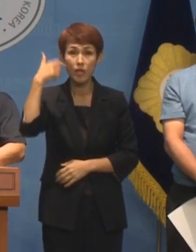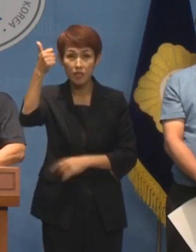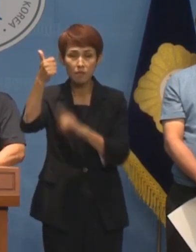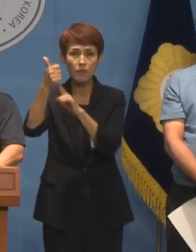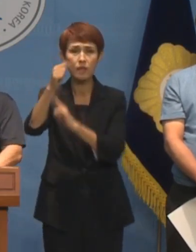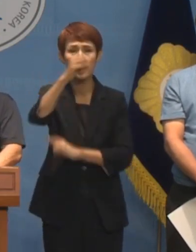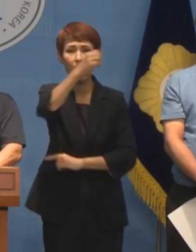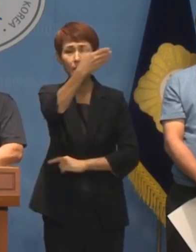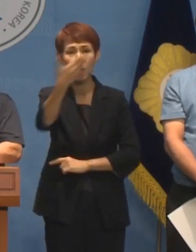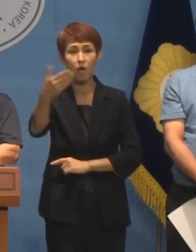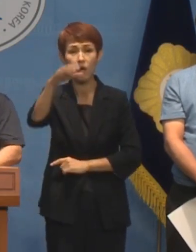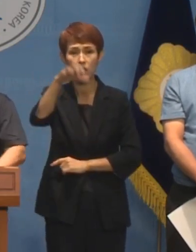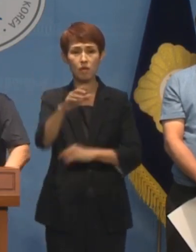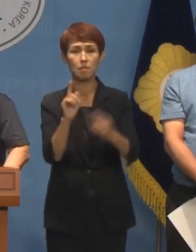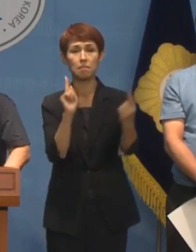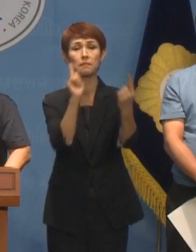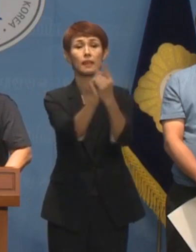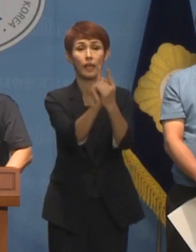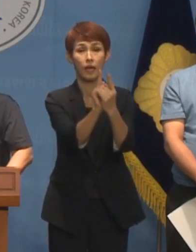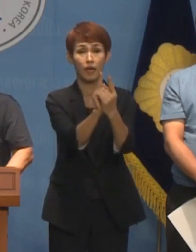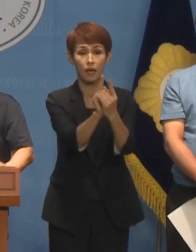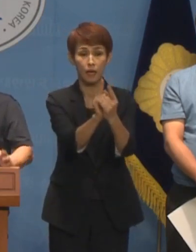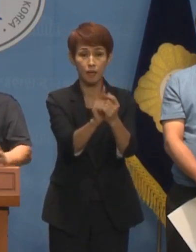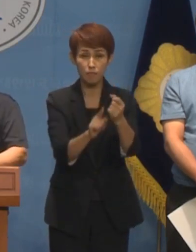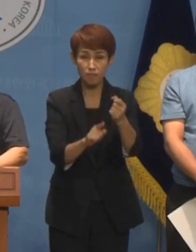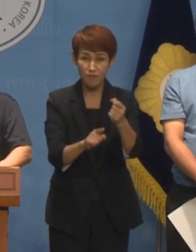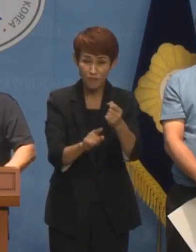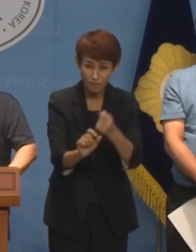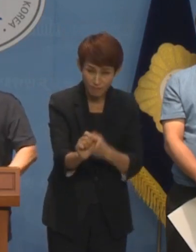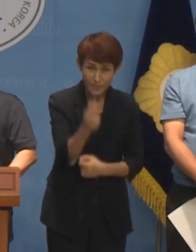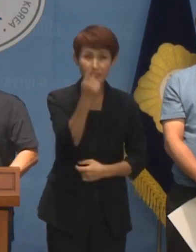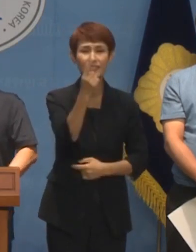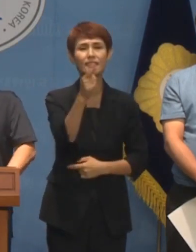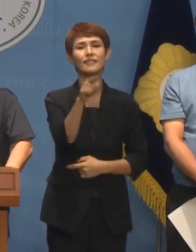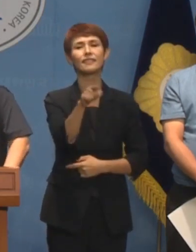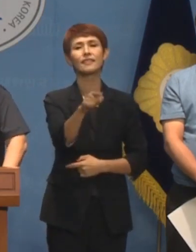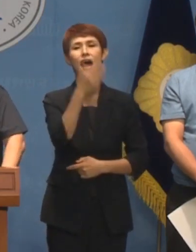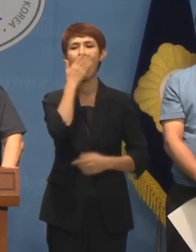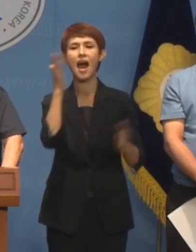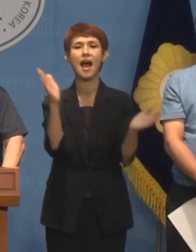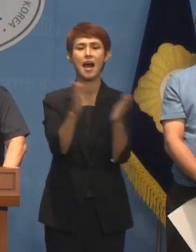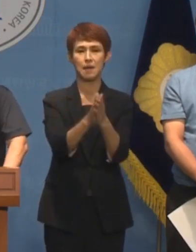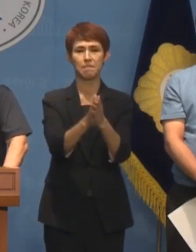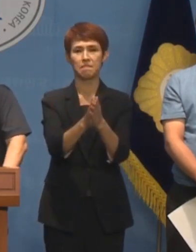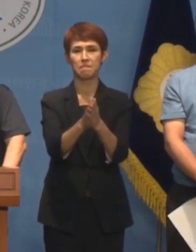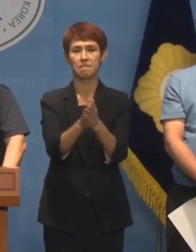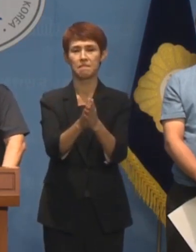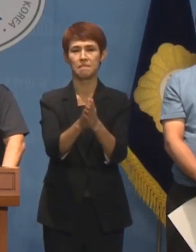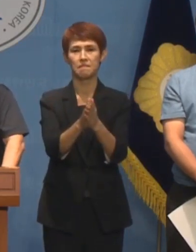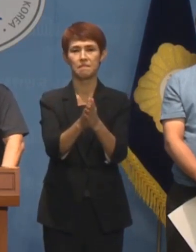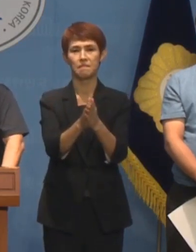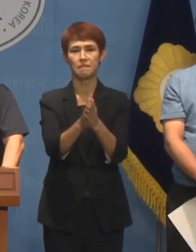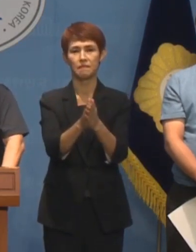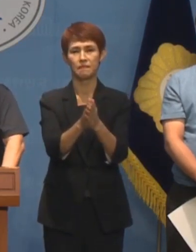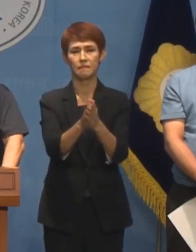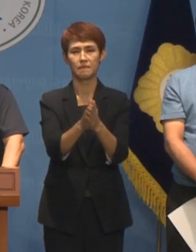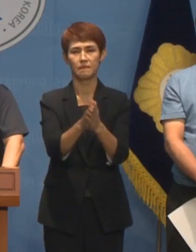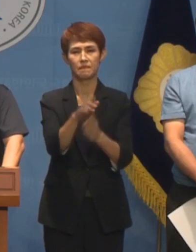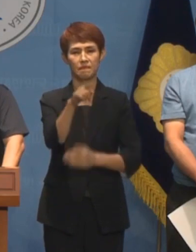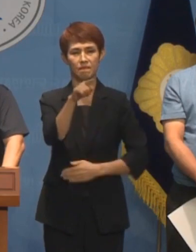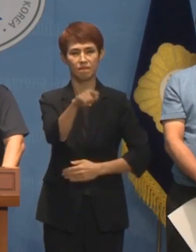곳에 만났다는 이유만으로, 여주에서 만났다는 이유만으로 지금 그걸 합쳐서 윤석열 김건희 정권이 가장